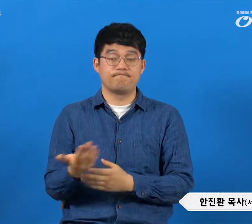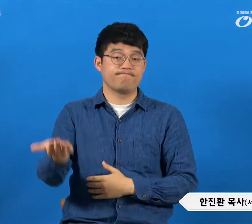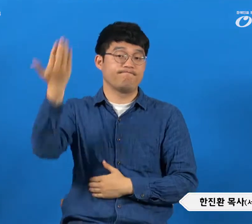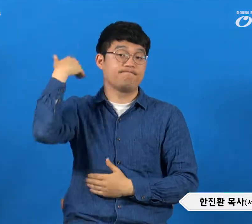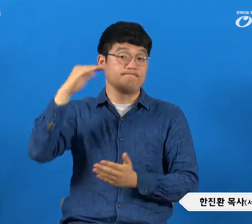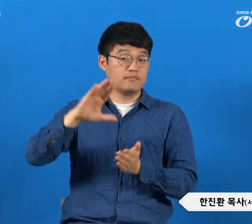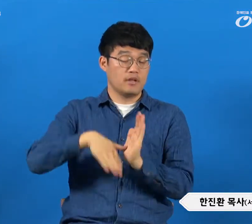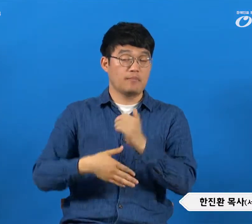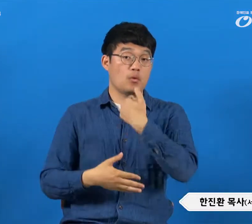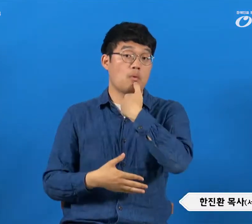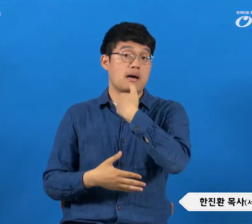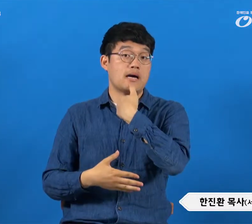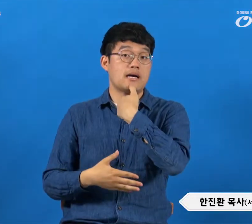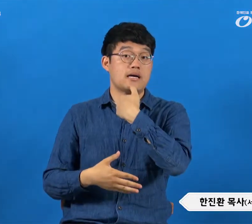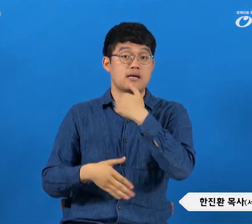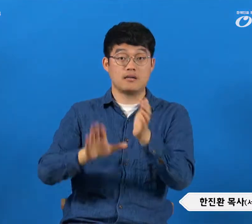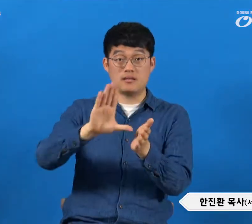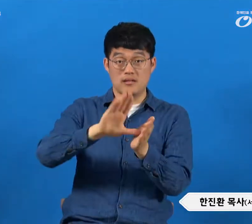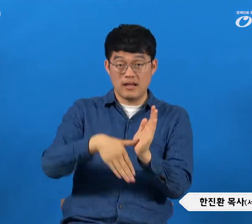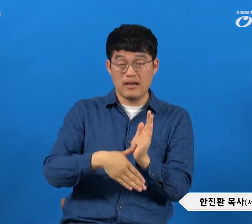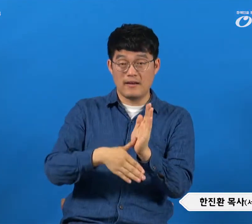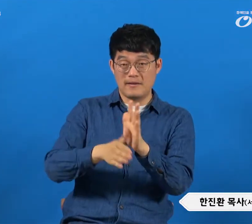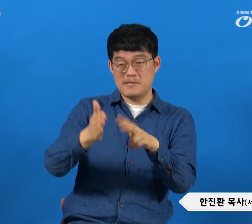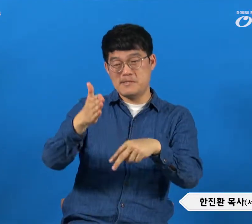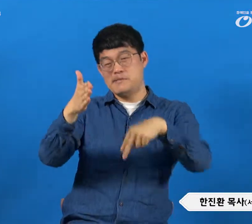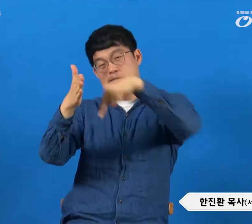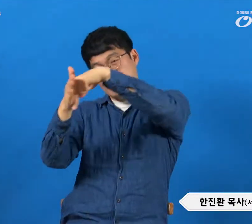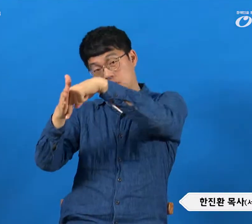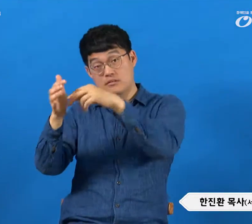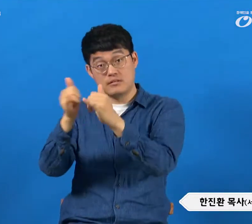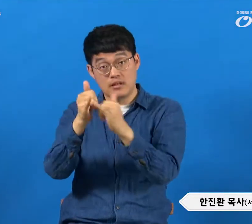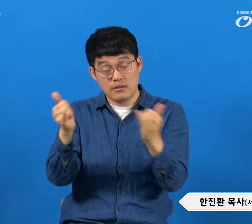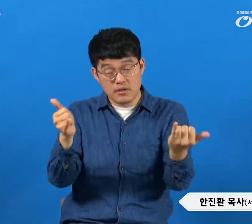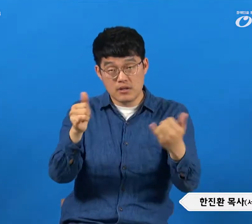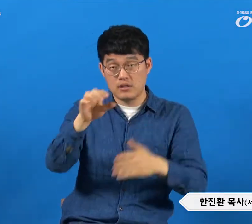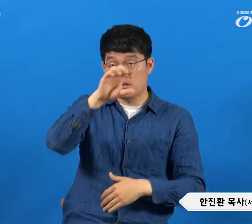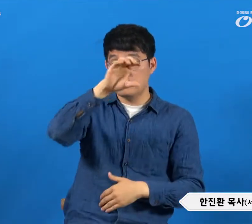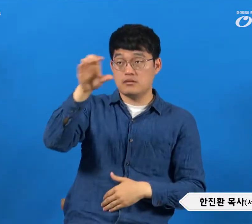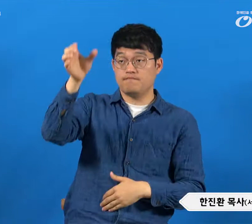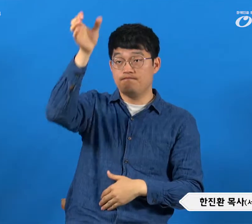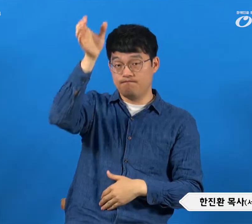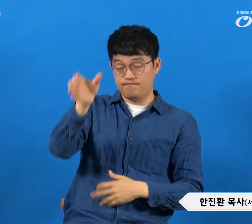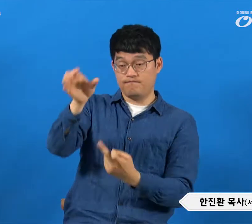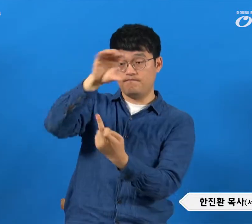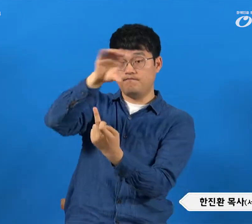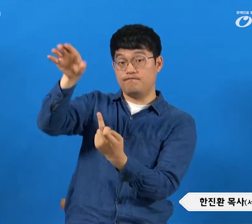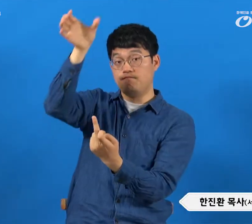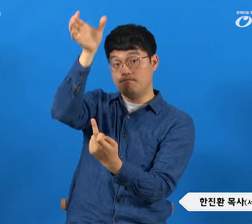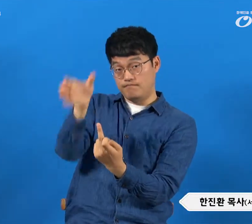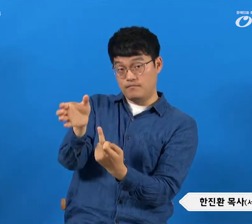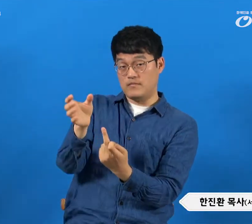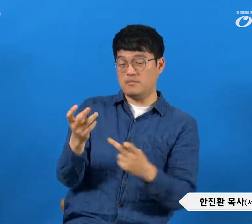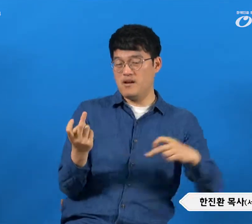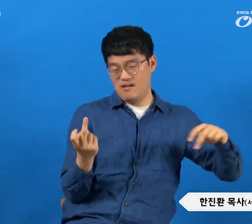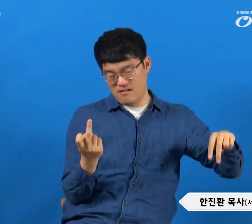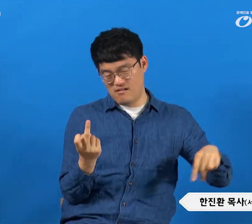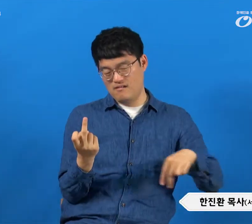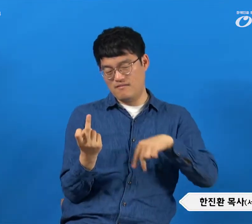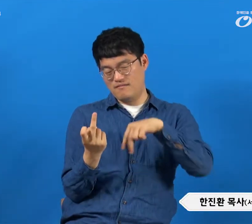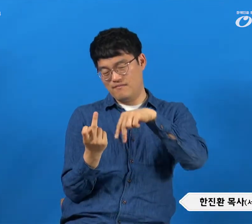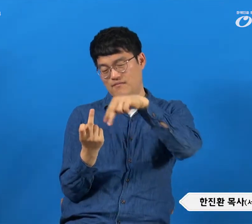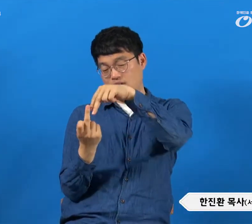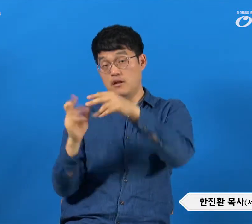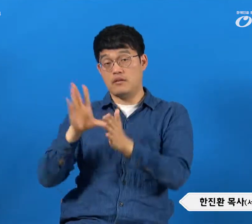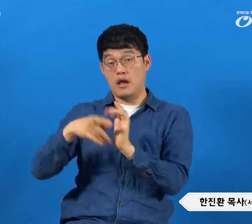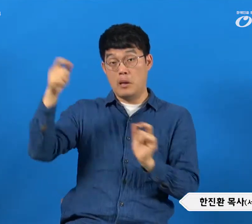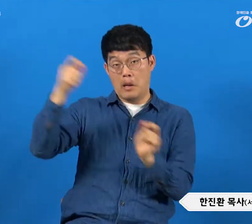그 당시는 로마 시대는 사형수가 이 골고다 형장까지 갈 때에 지름길로